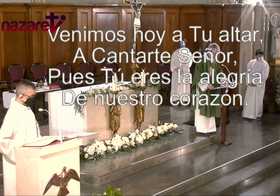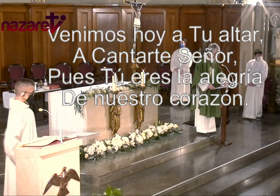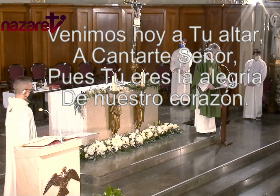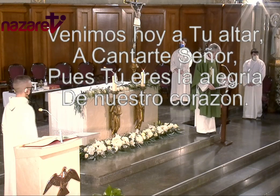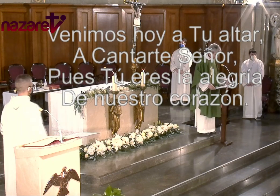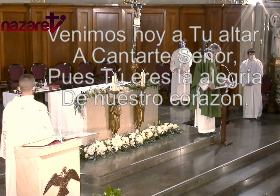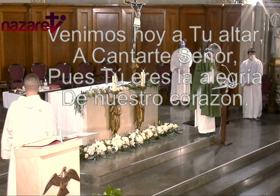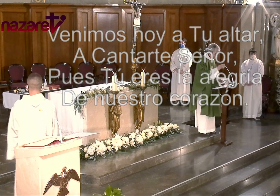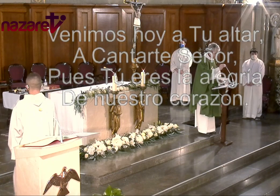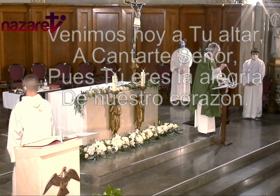ahora